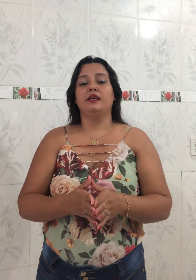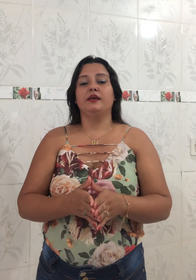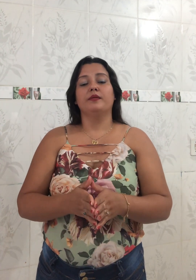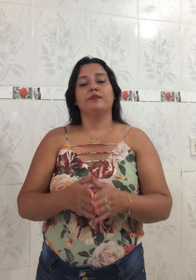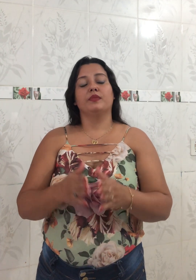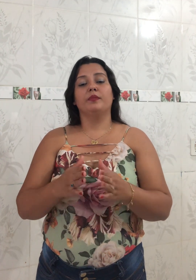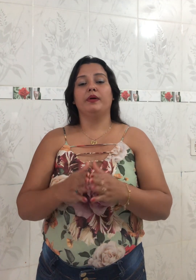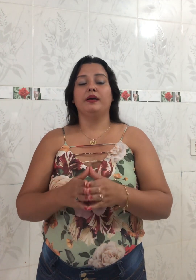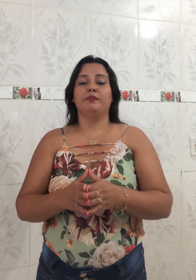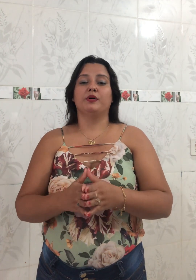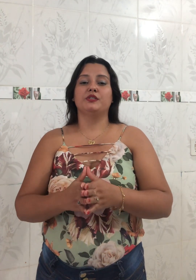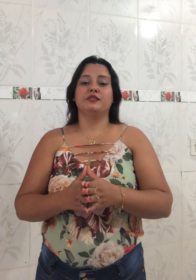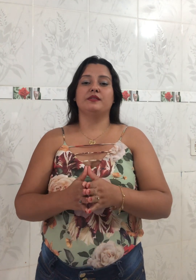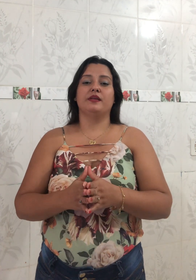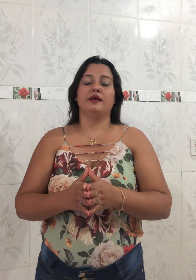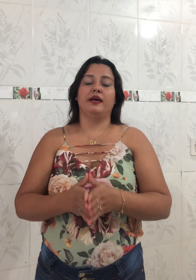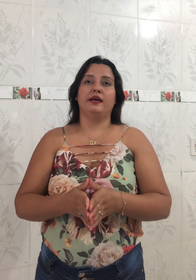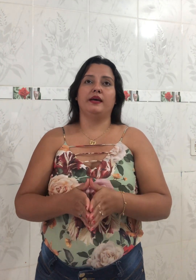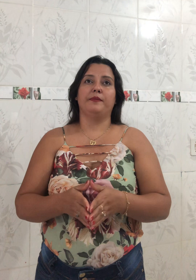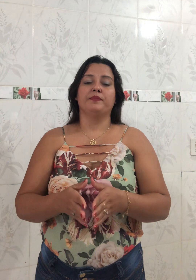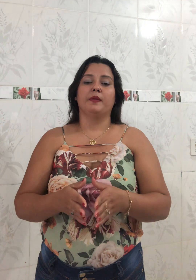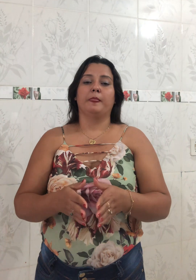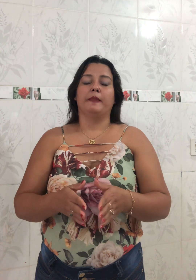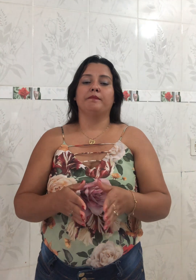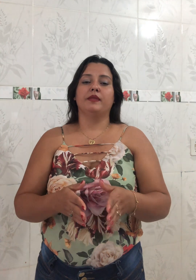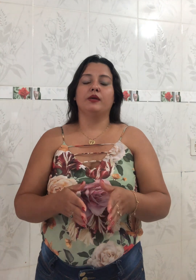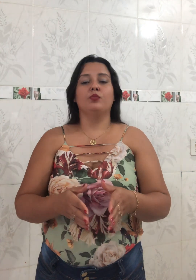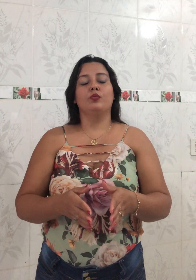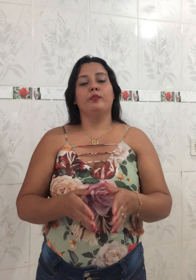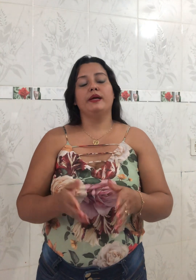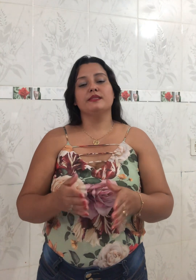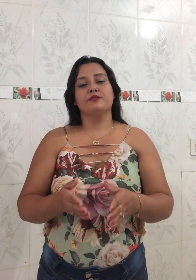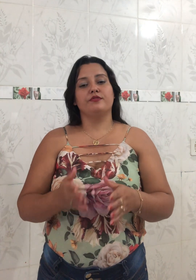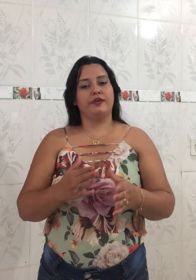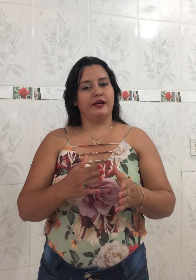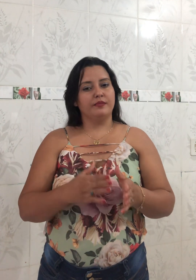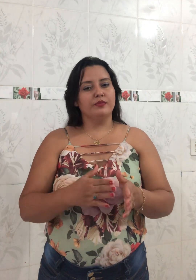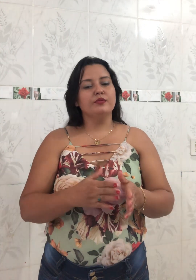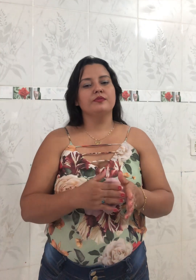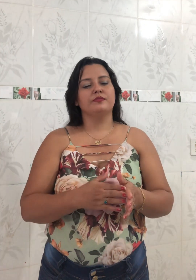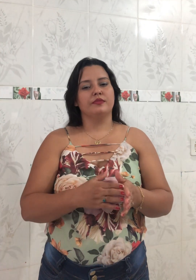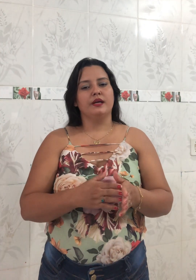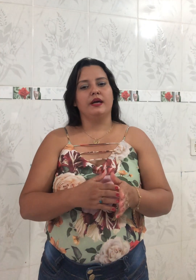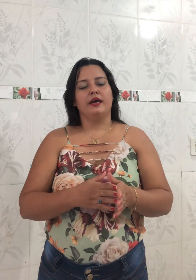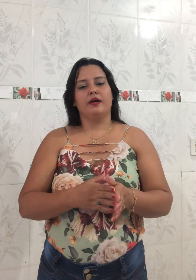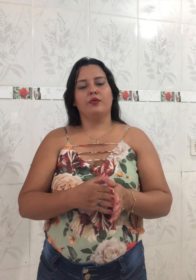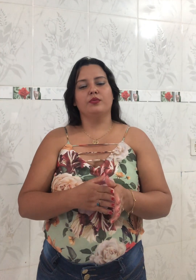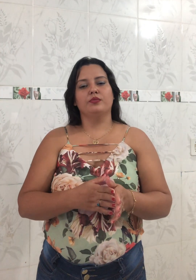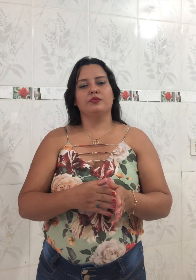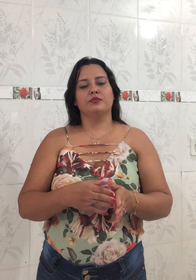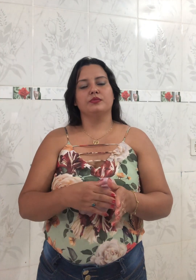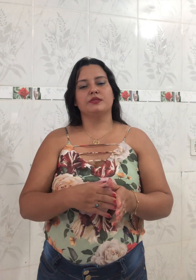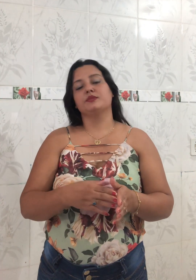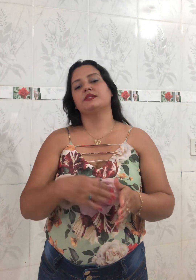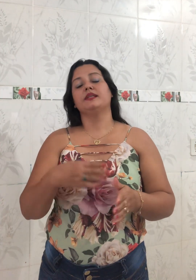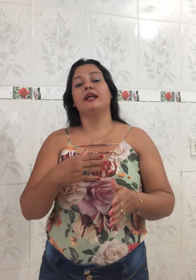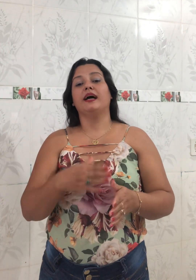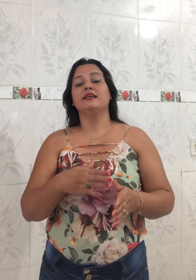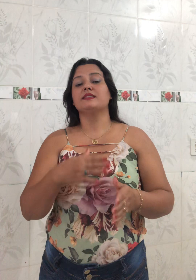que também pode ter um mesmo verbo com os sinais,